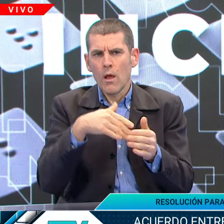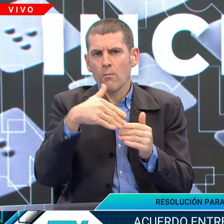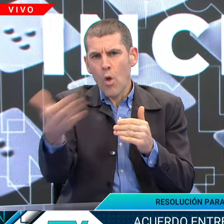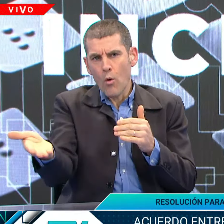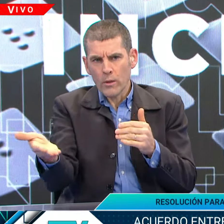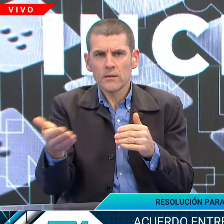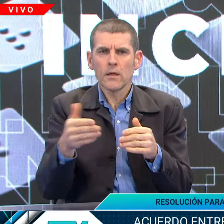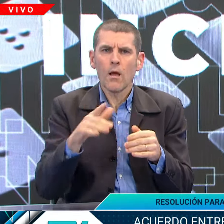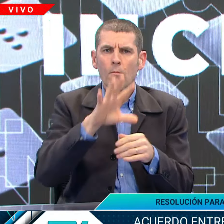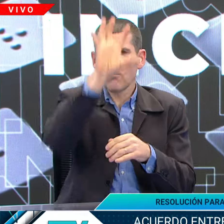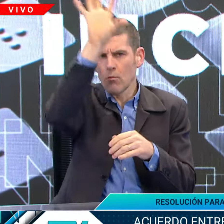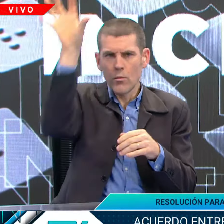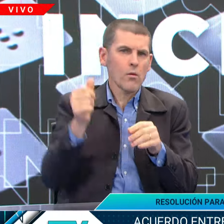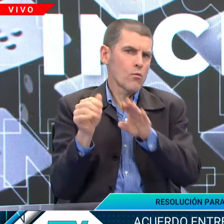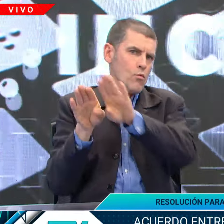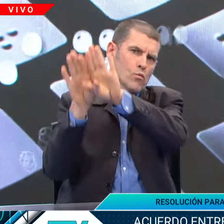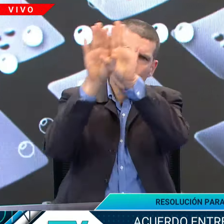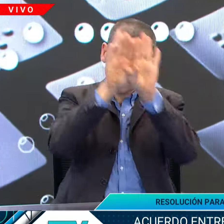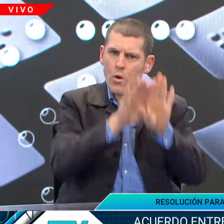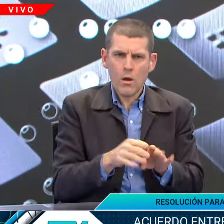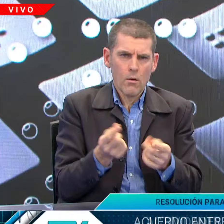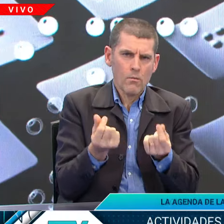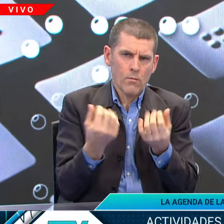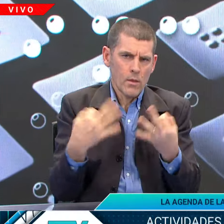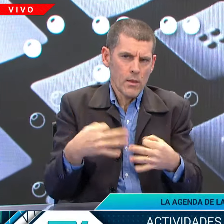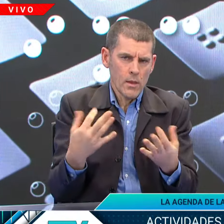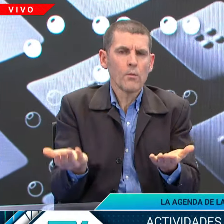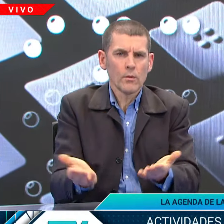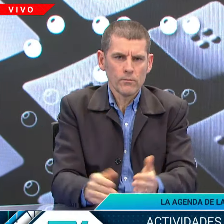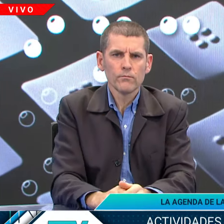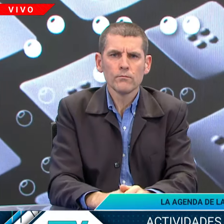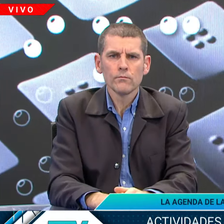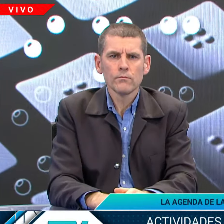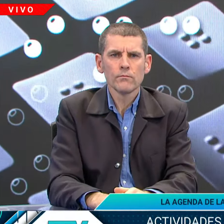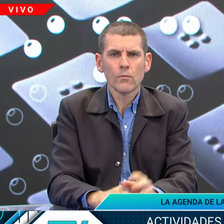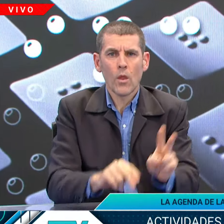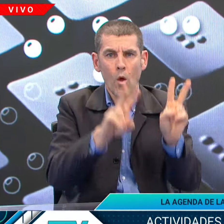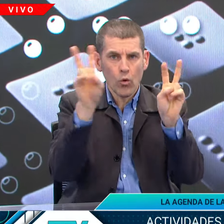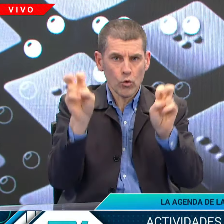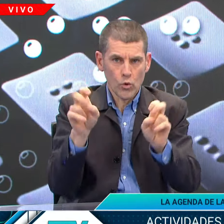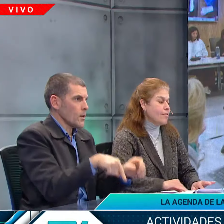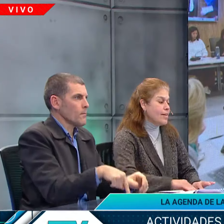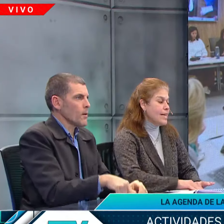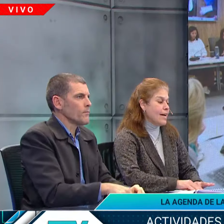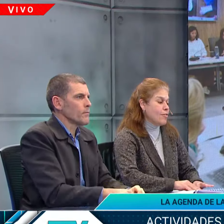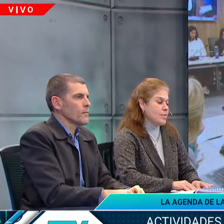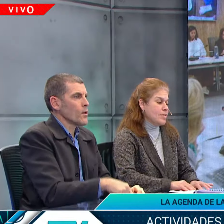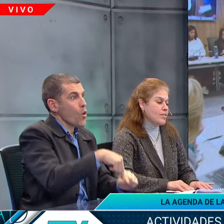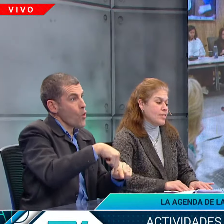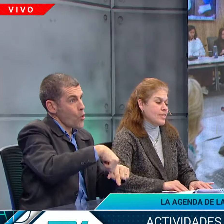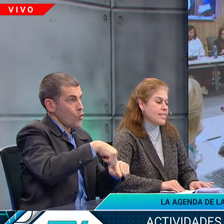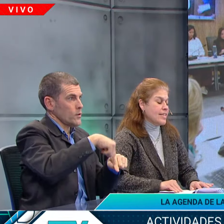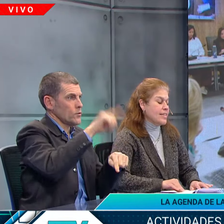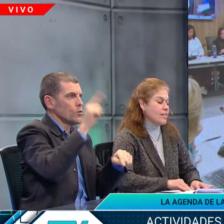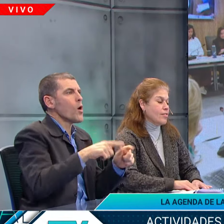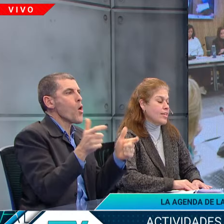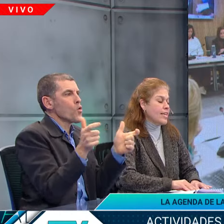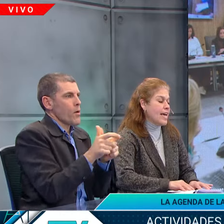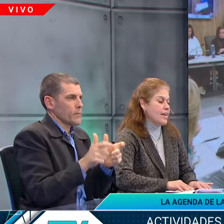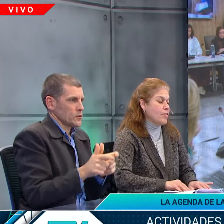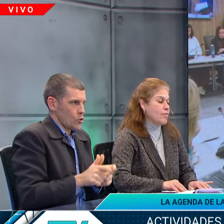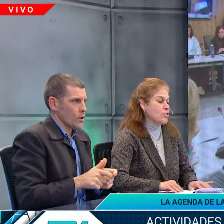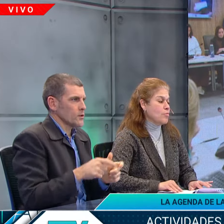resto del país. Y ahora pasamos a comentar la agenda legislativa. Para el día de hoy, la Comisión de Ciencia,